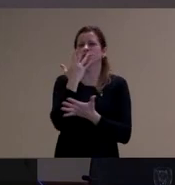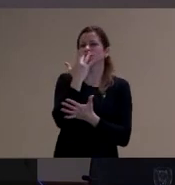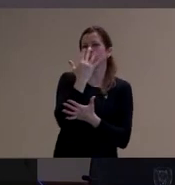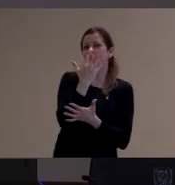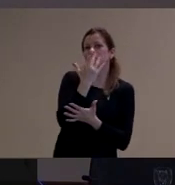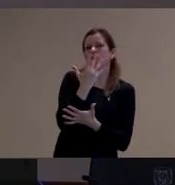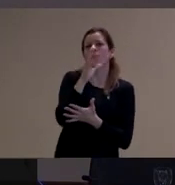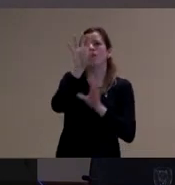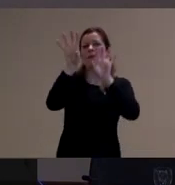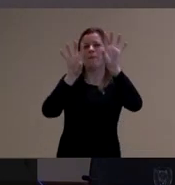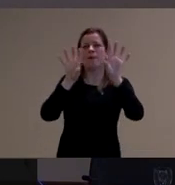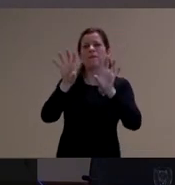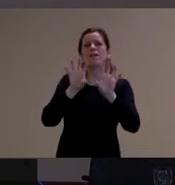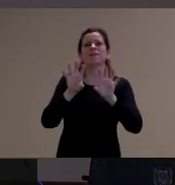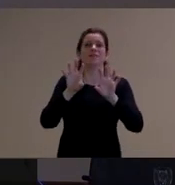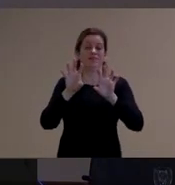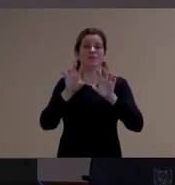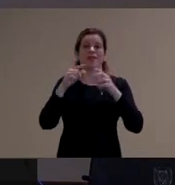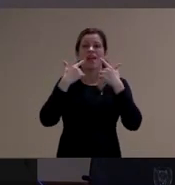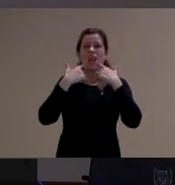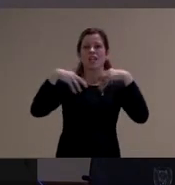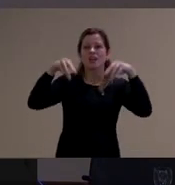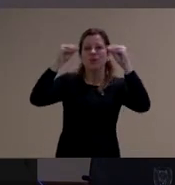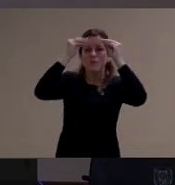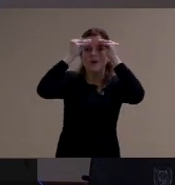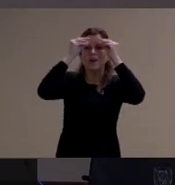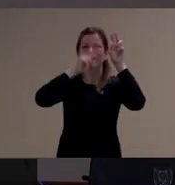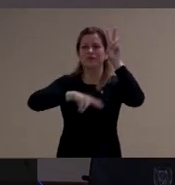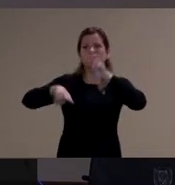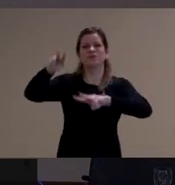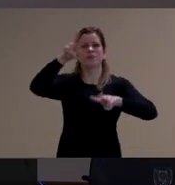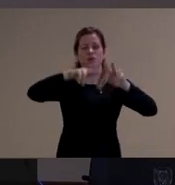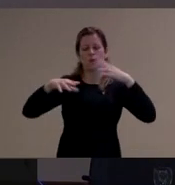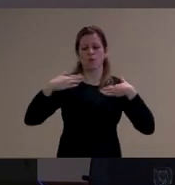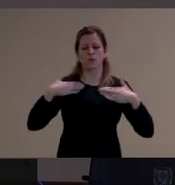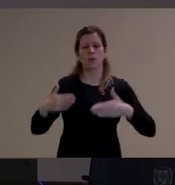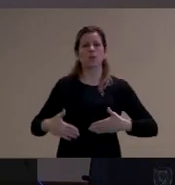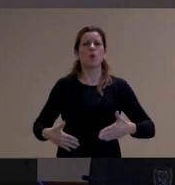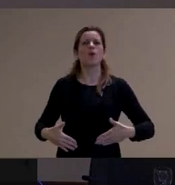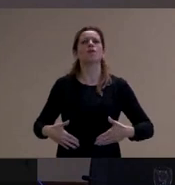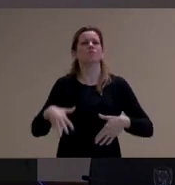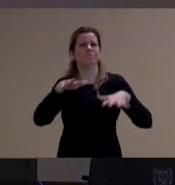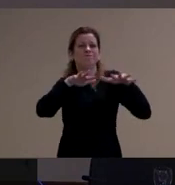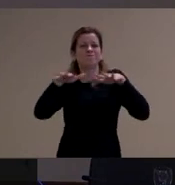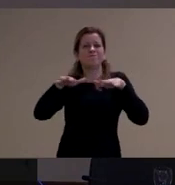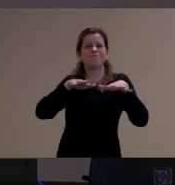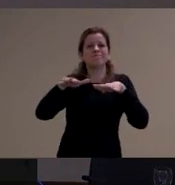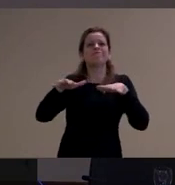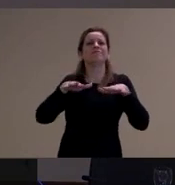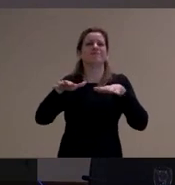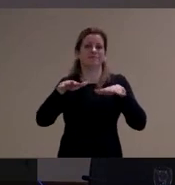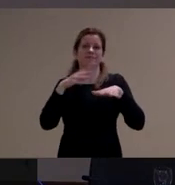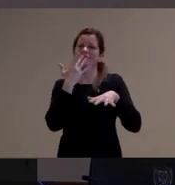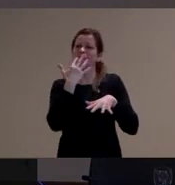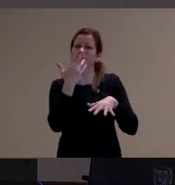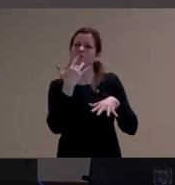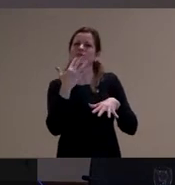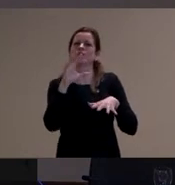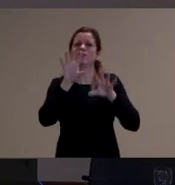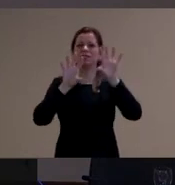com a linguagem visual o corpo já és tu se movimentos traços sons cores e formas com